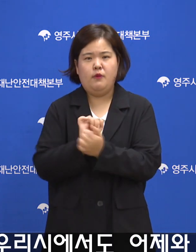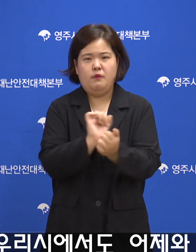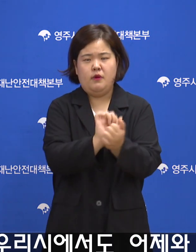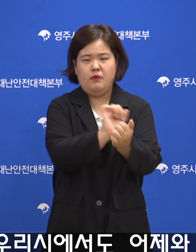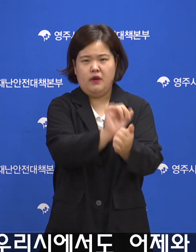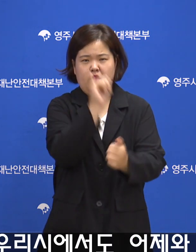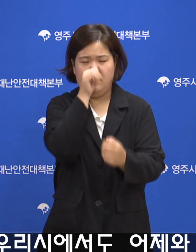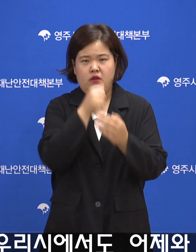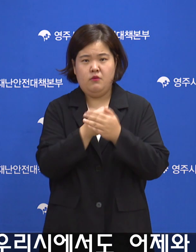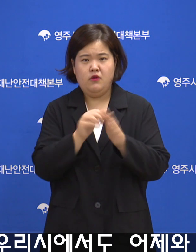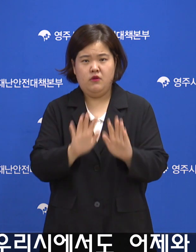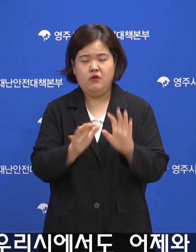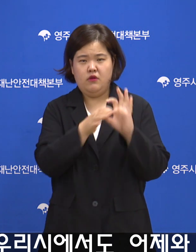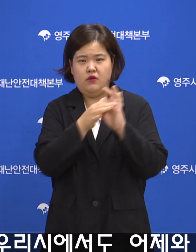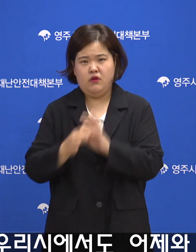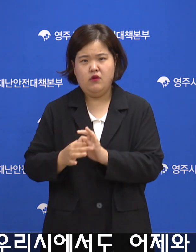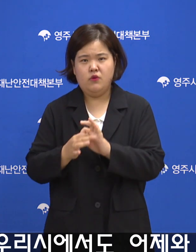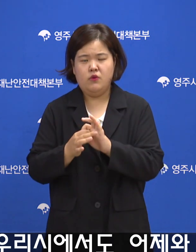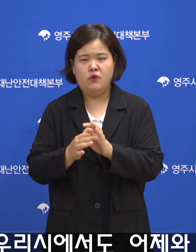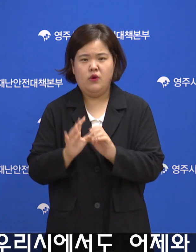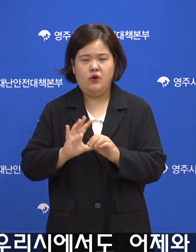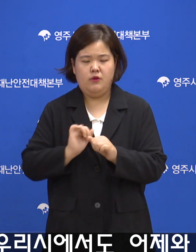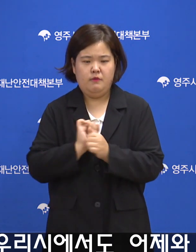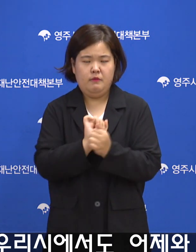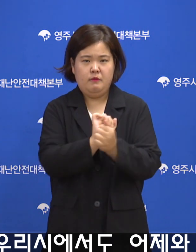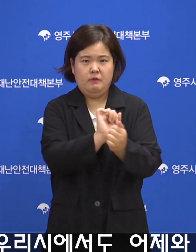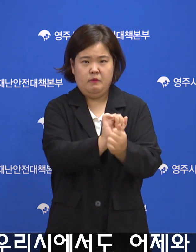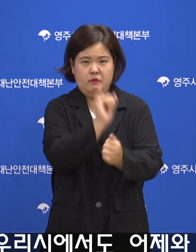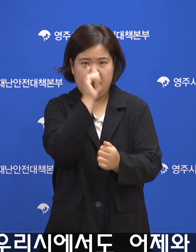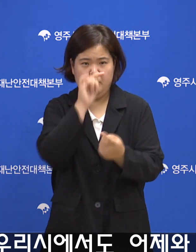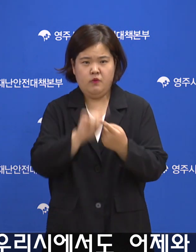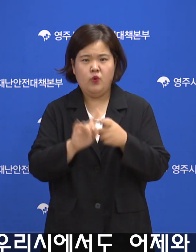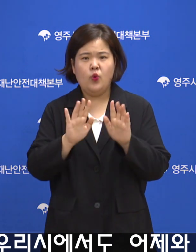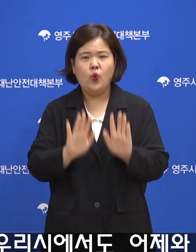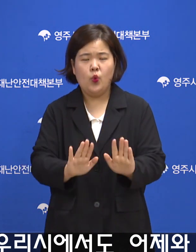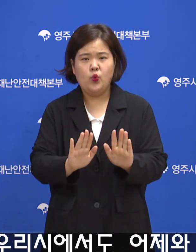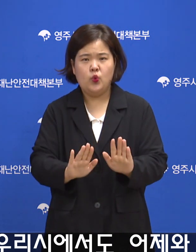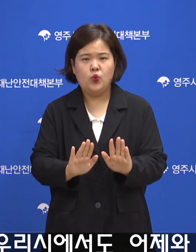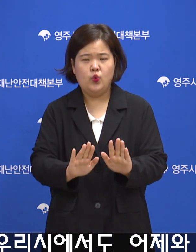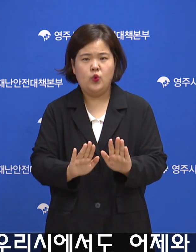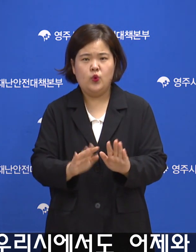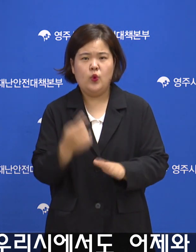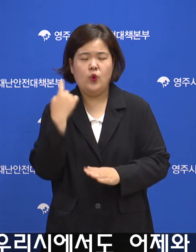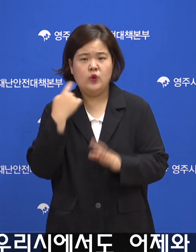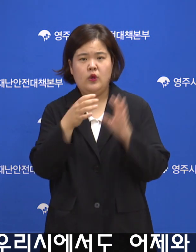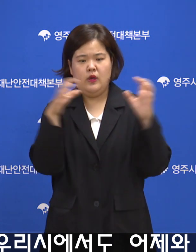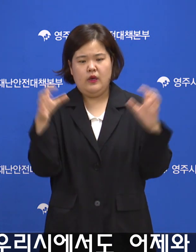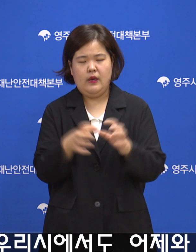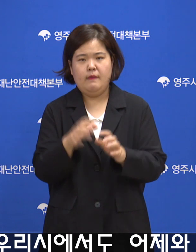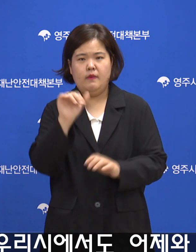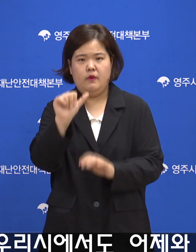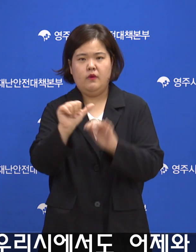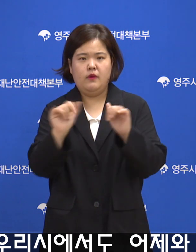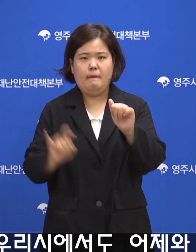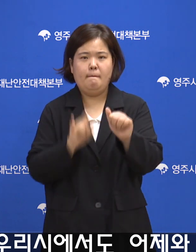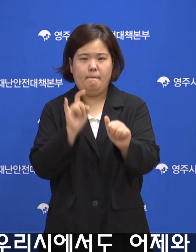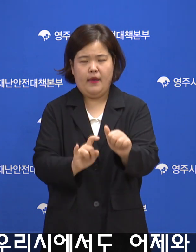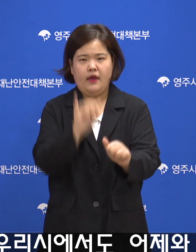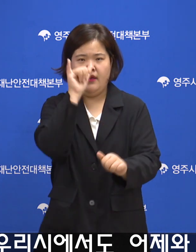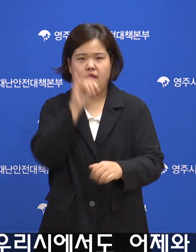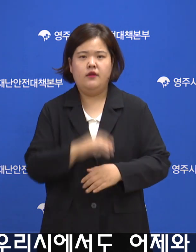전국적인 확진자가 급증함에 따라 우리 시에서도 어제와 오늘 5명의 신규 확진자가